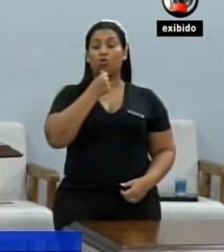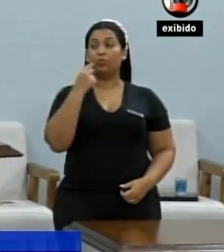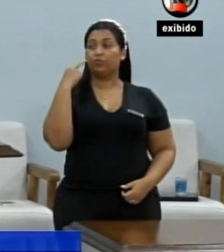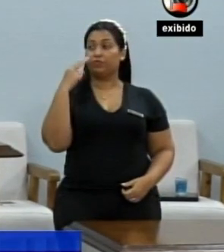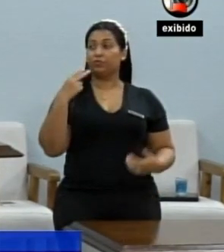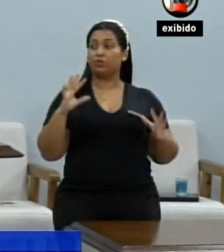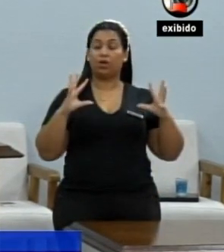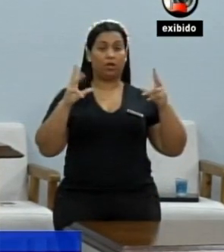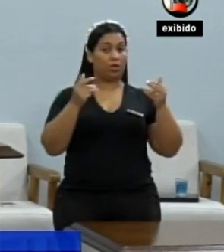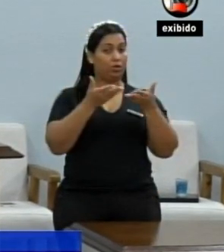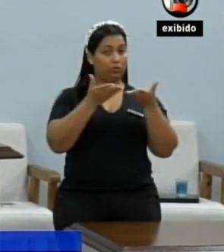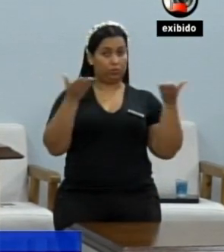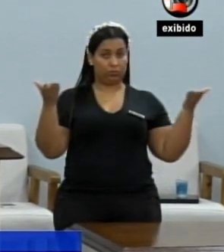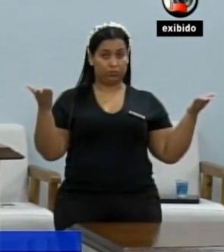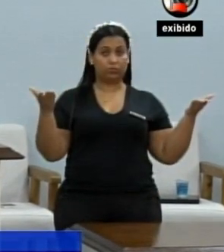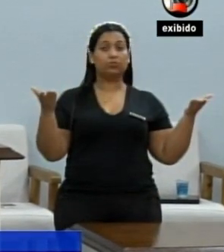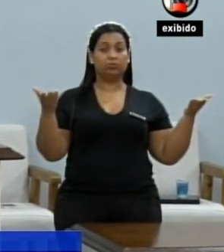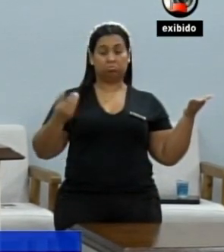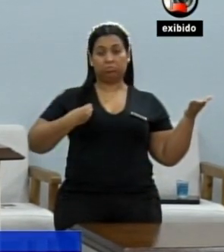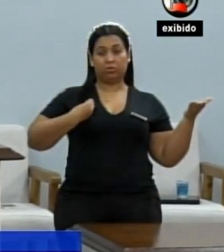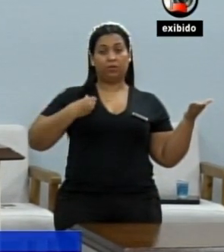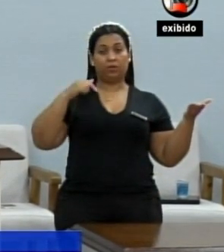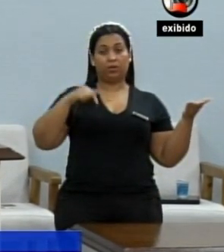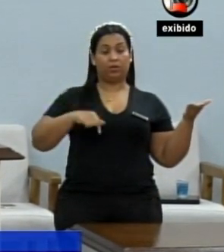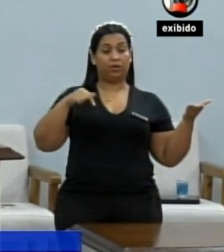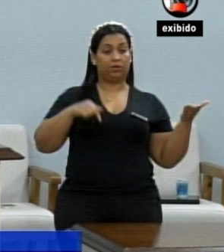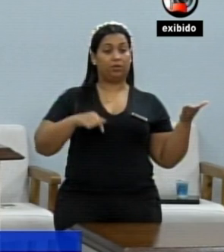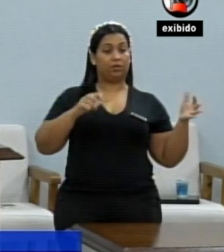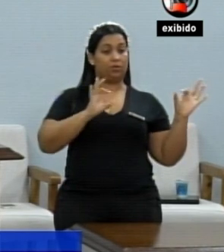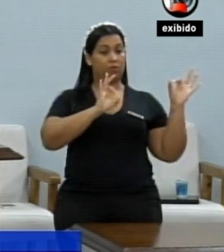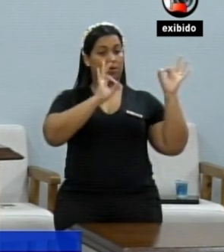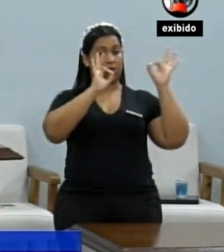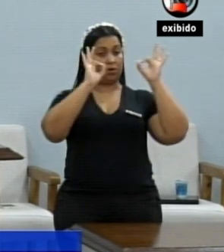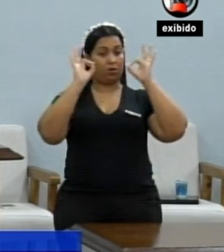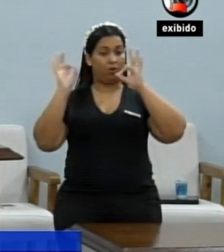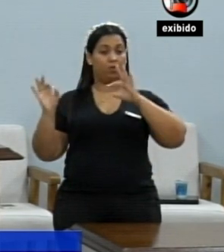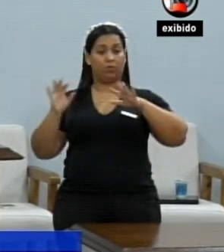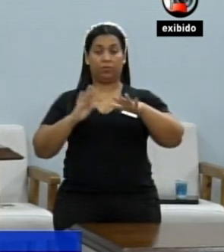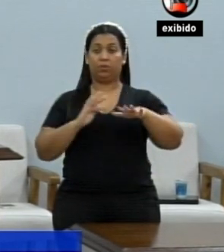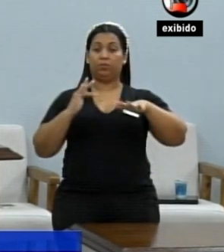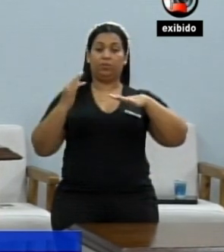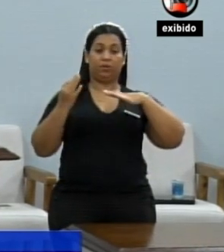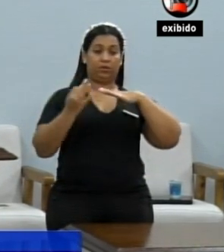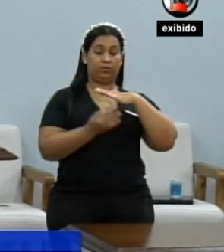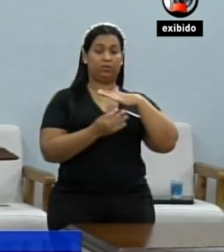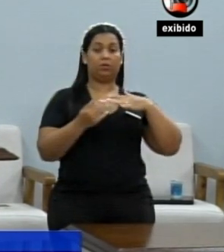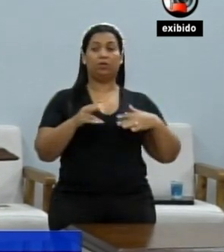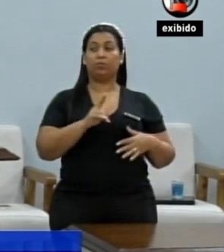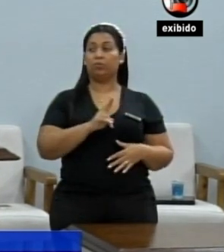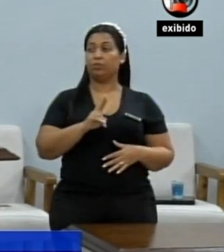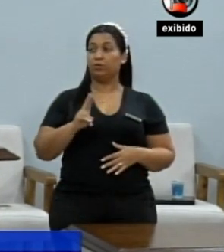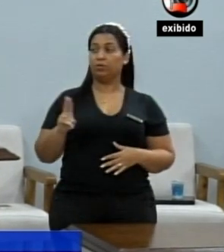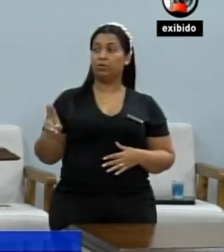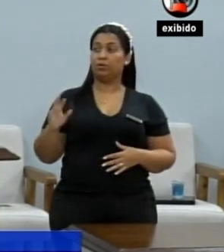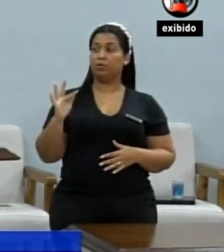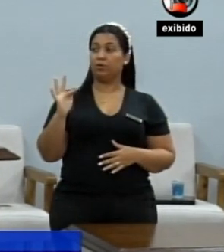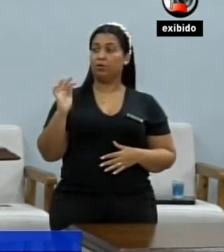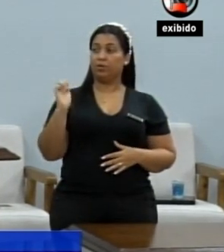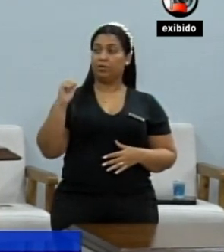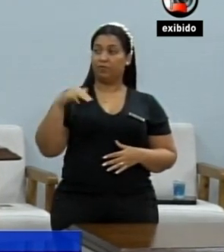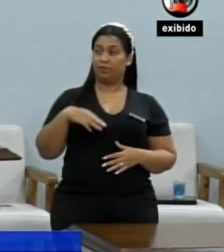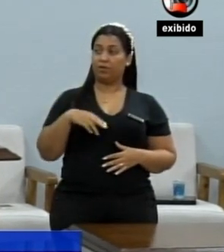A todas, todos e todes que estão aqui presentes e nos acompanham pelas redes. Meu nome é Fran Falsoni, eu